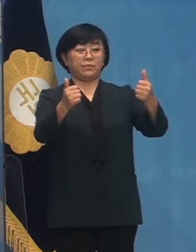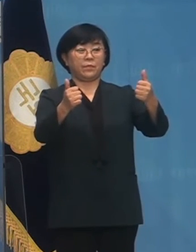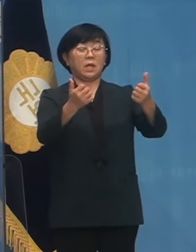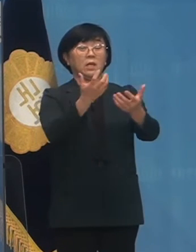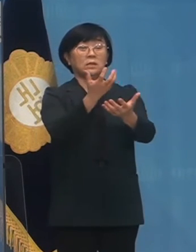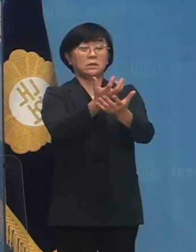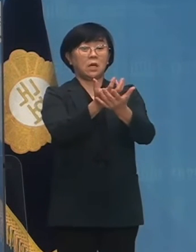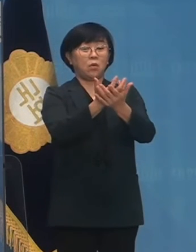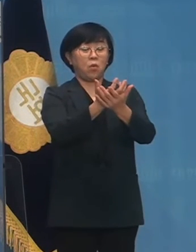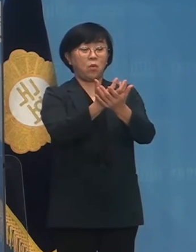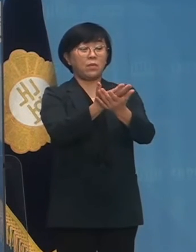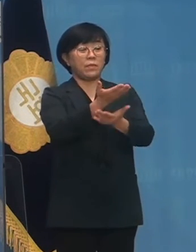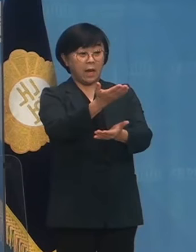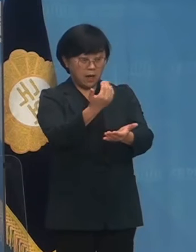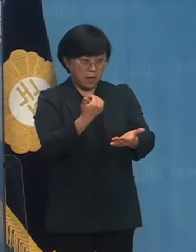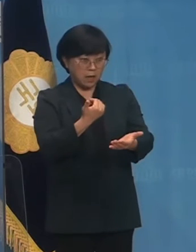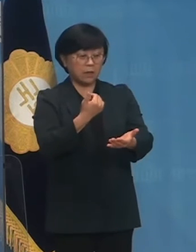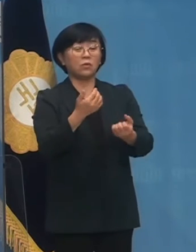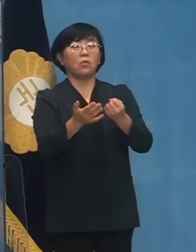자료 요구에도